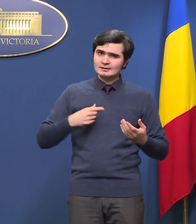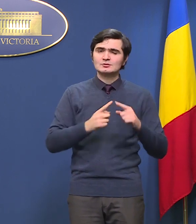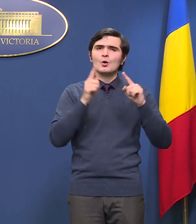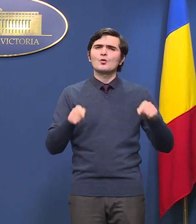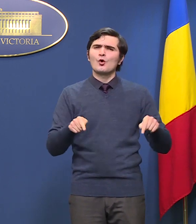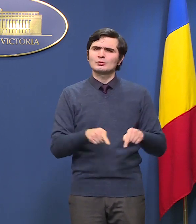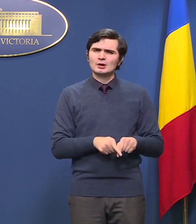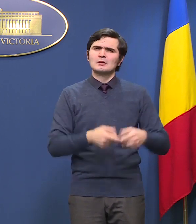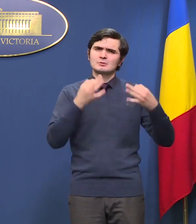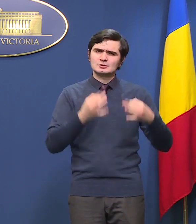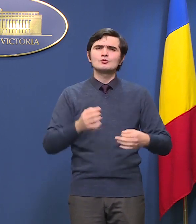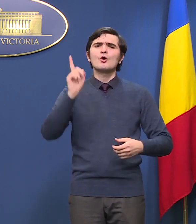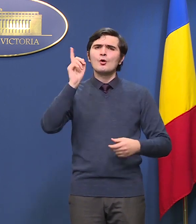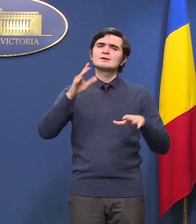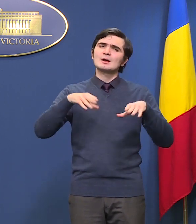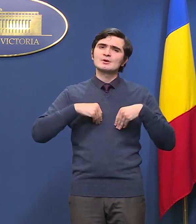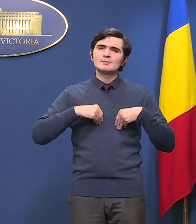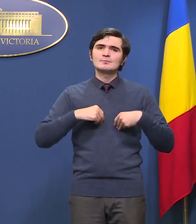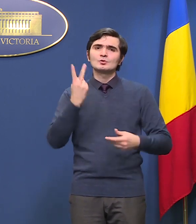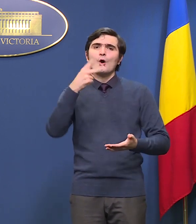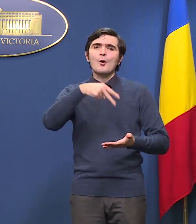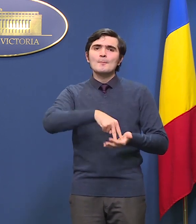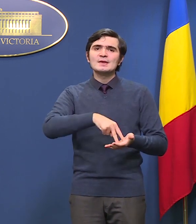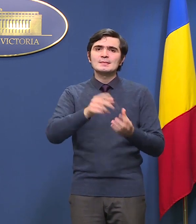primi 2000 de kituri de testare